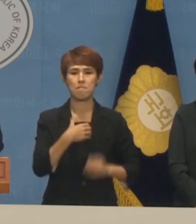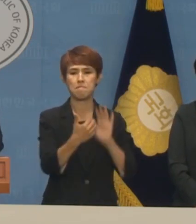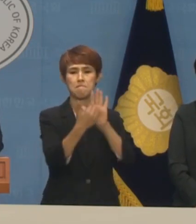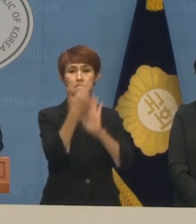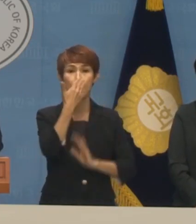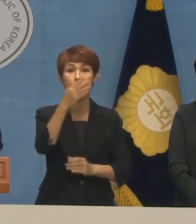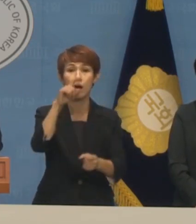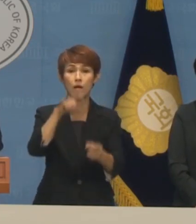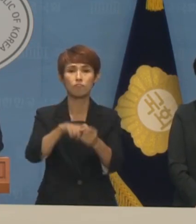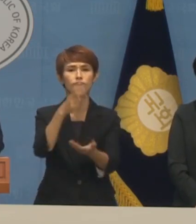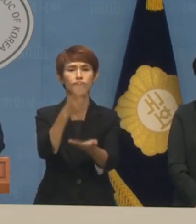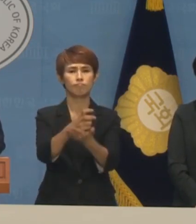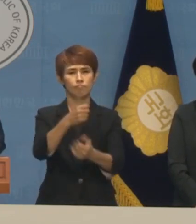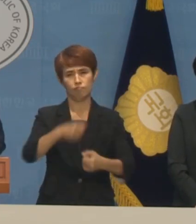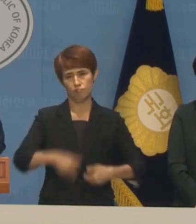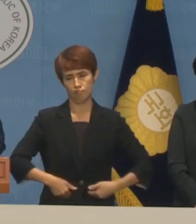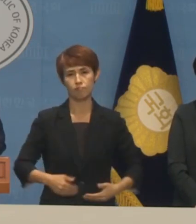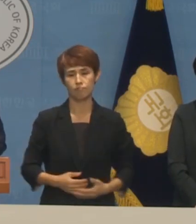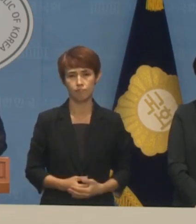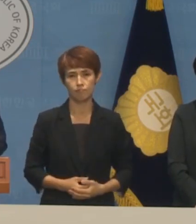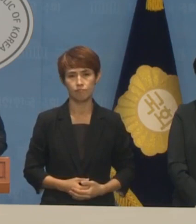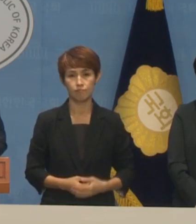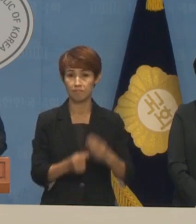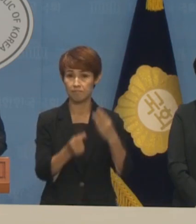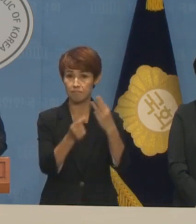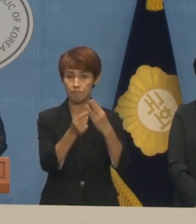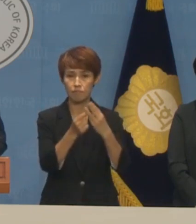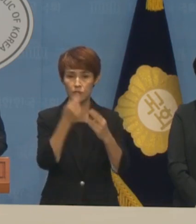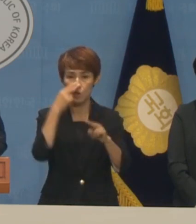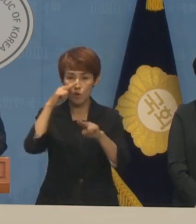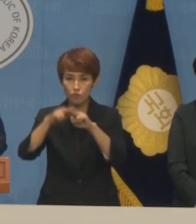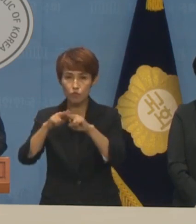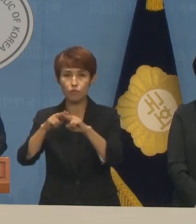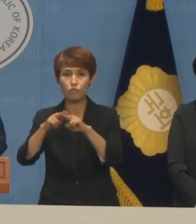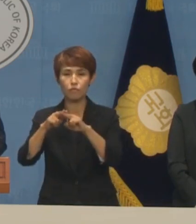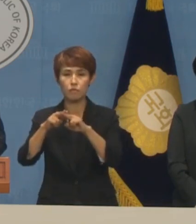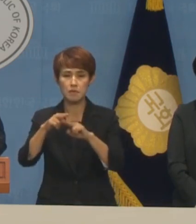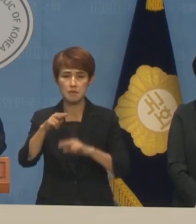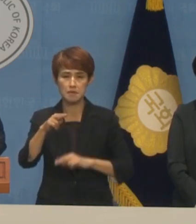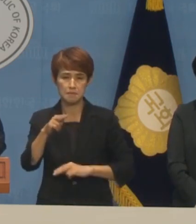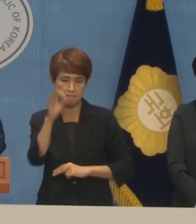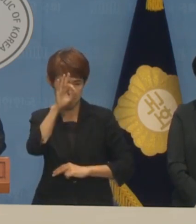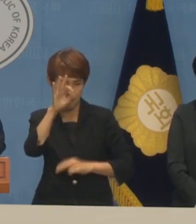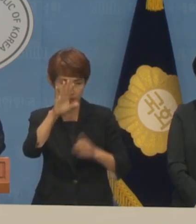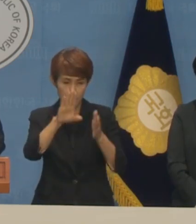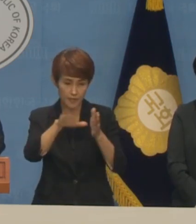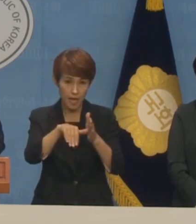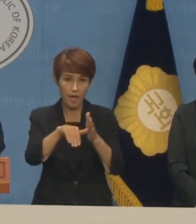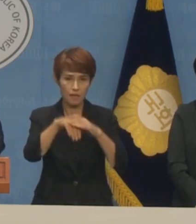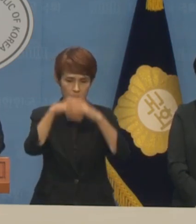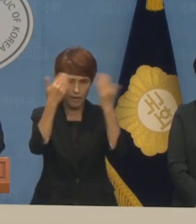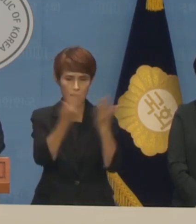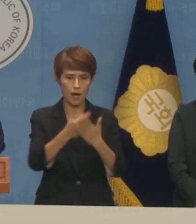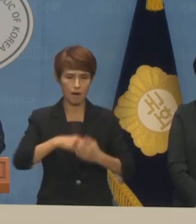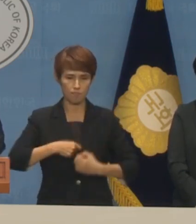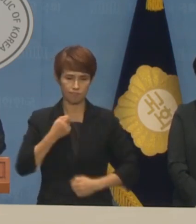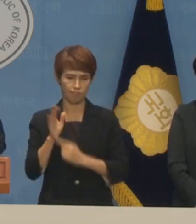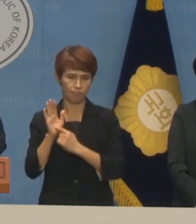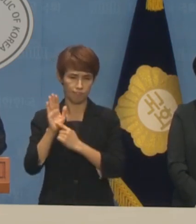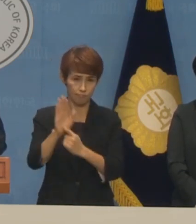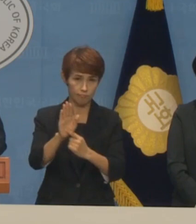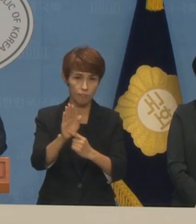규정을 마련해야 합니다. 셋째, 석유가스 개발의 모든 단계를 투명하게